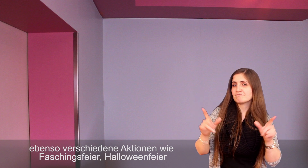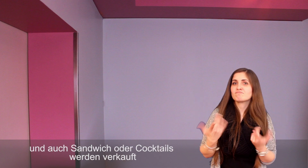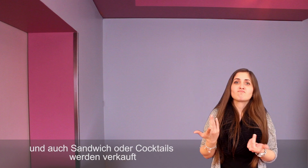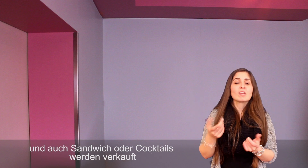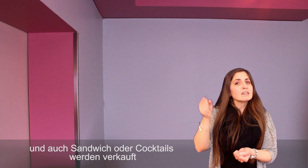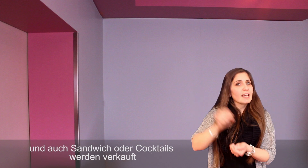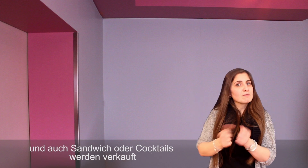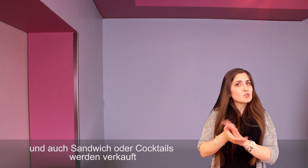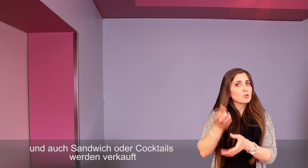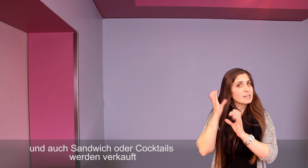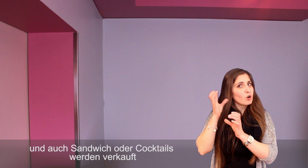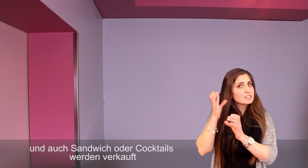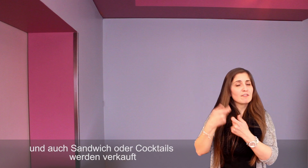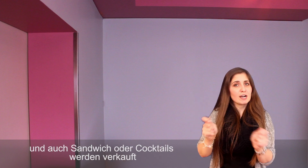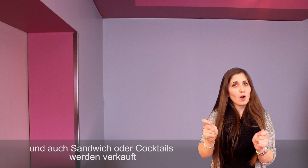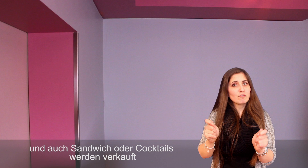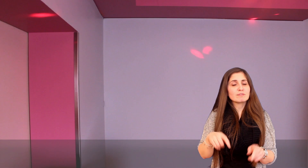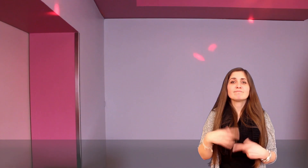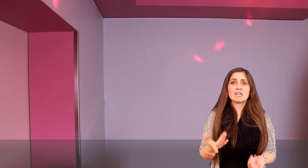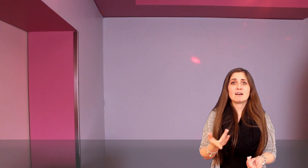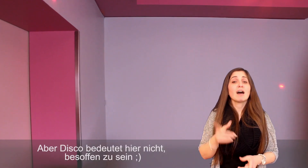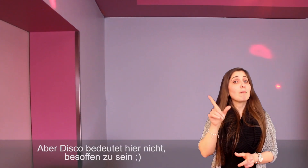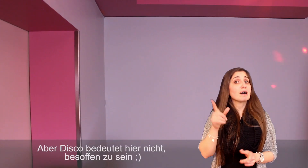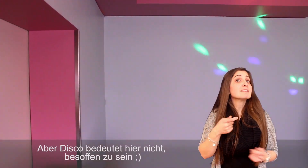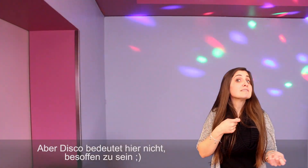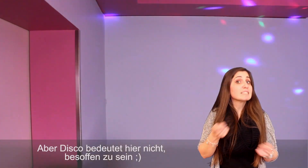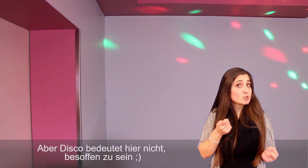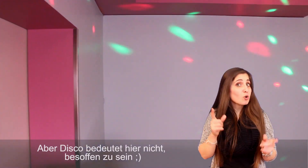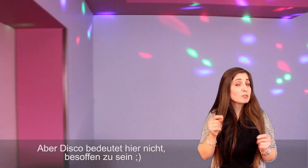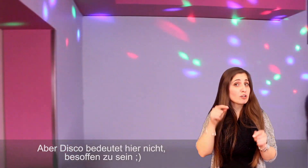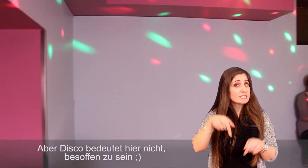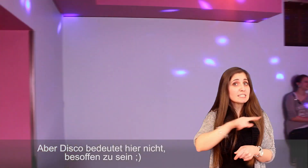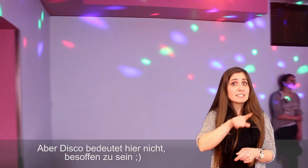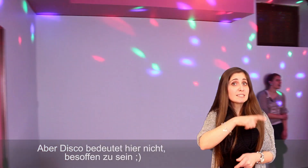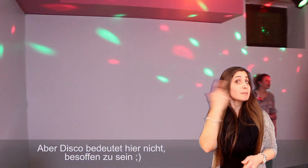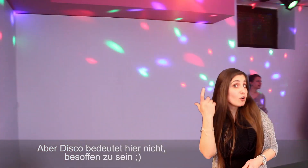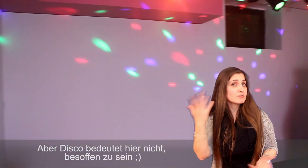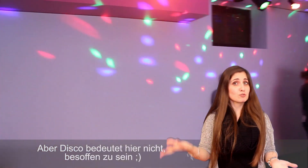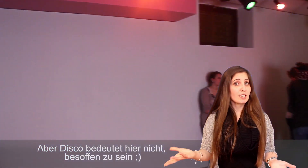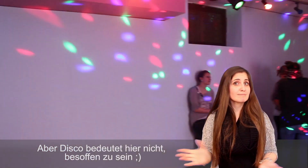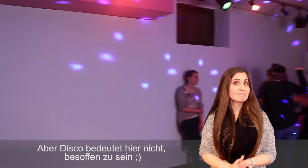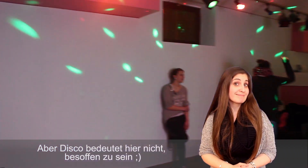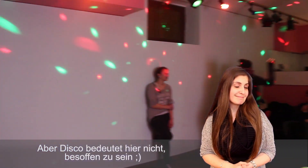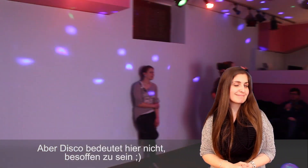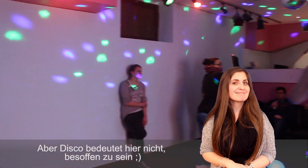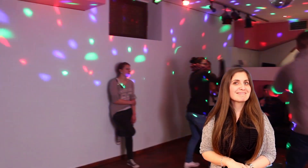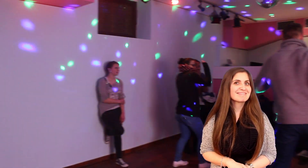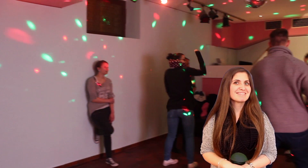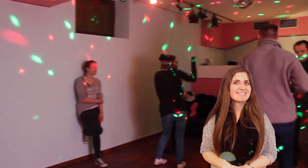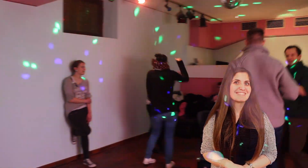Halloweenfeier, Sandwich- oder Cocktailverkauf. Ja, aber Disco bedeutet hier nicht besoffen zu sein.